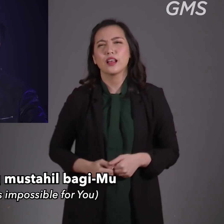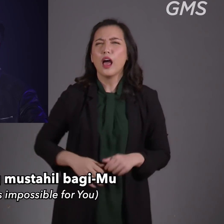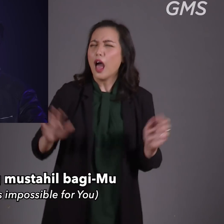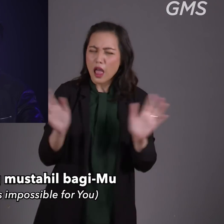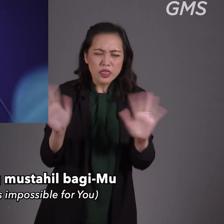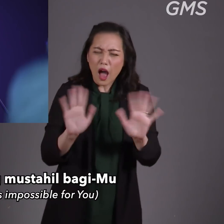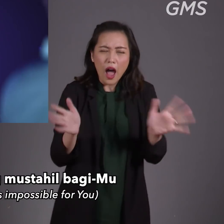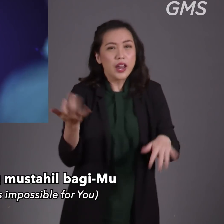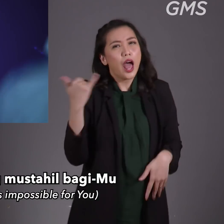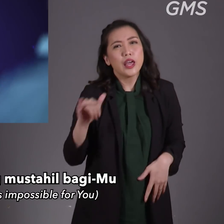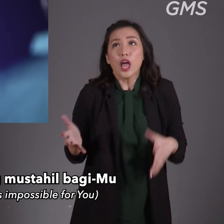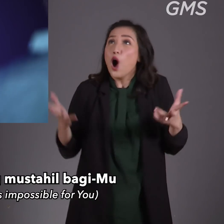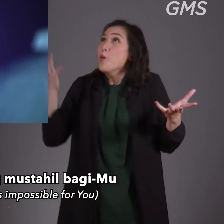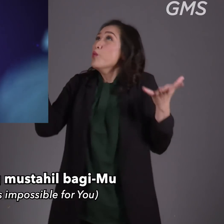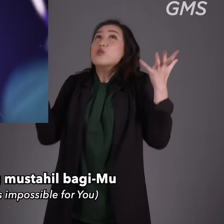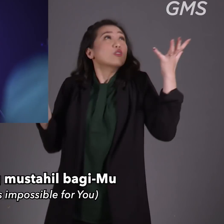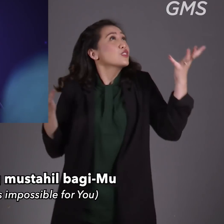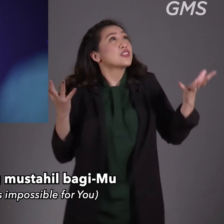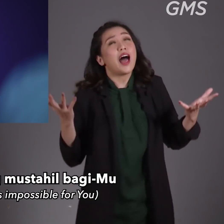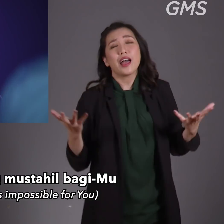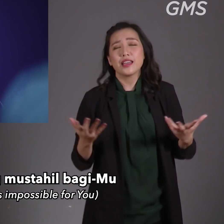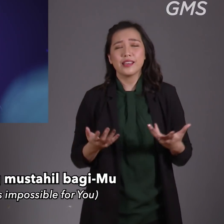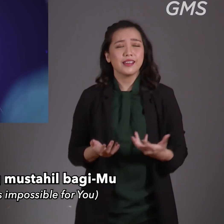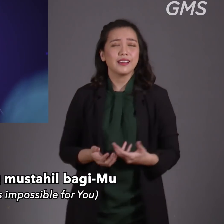selamatkanku. Tiada yang